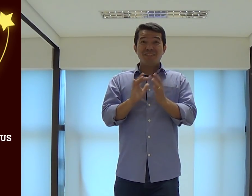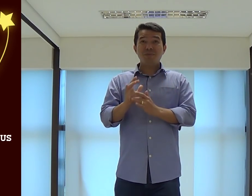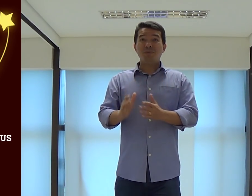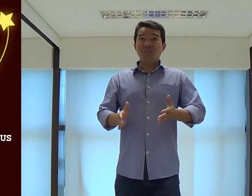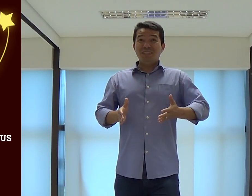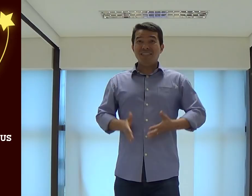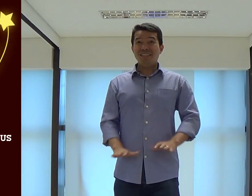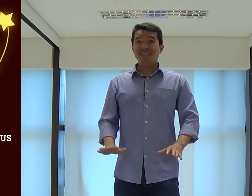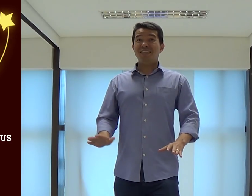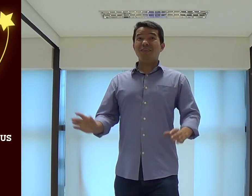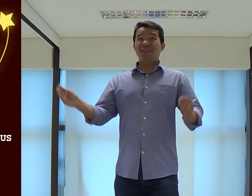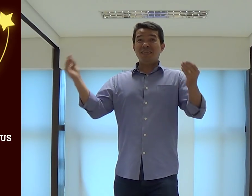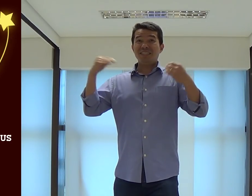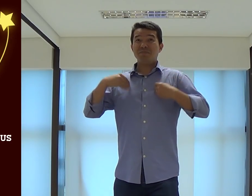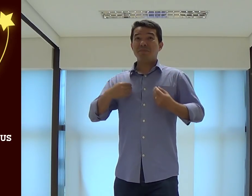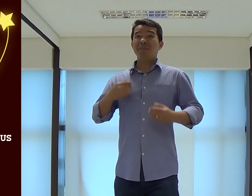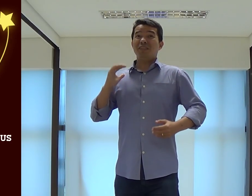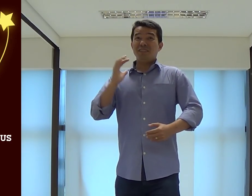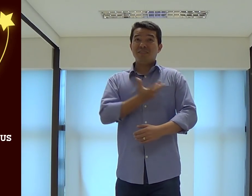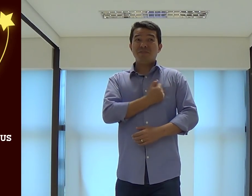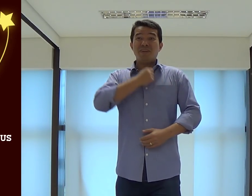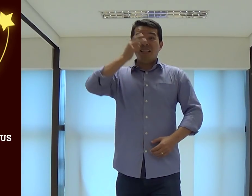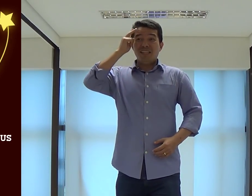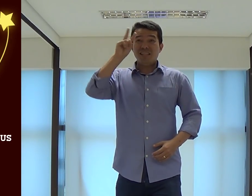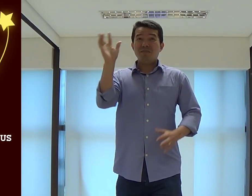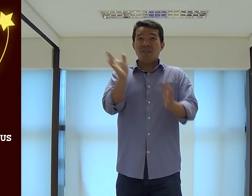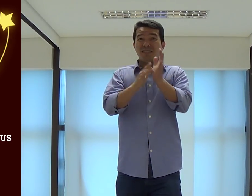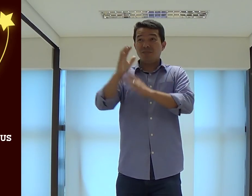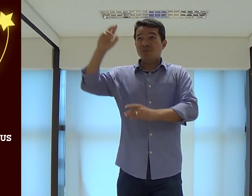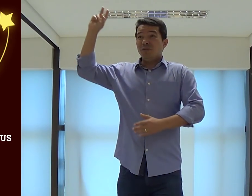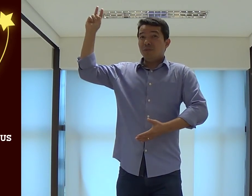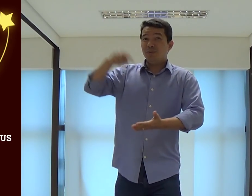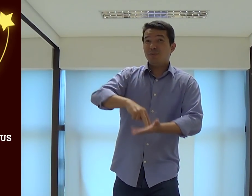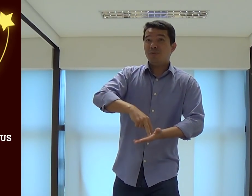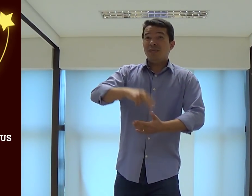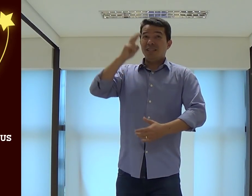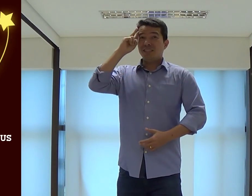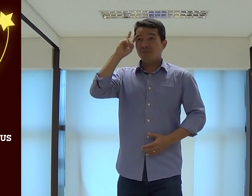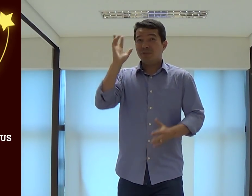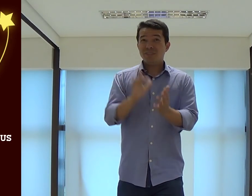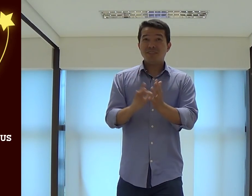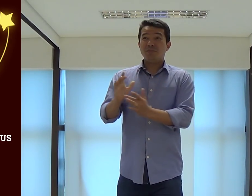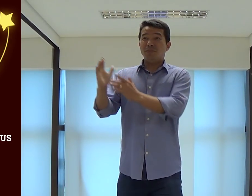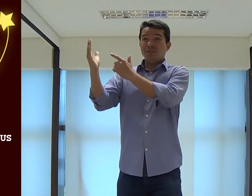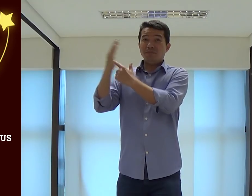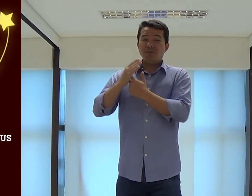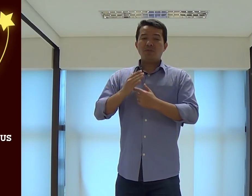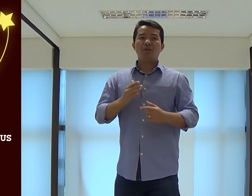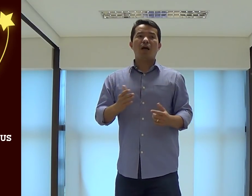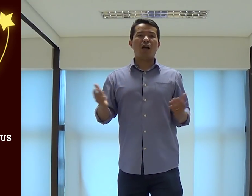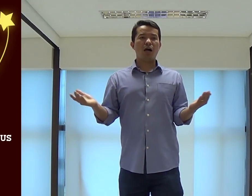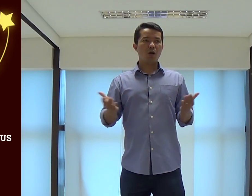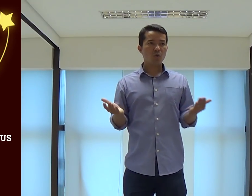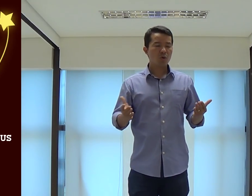Jesus. Ah, que Ele nasceu, que Ele te deu salvação, que Ele veio na terra.